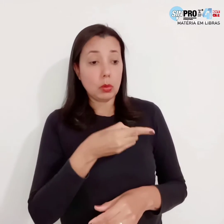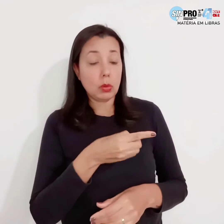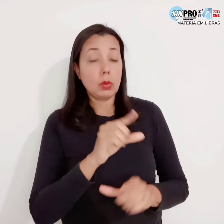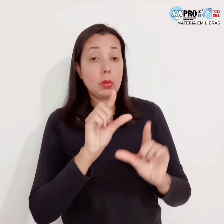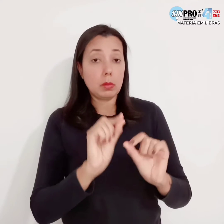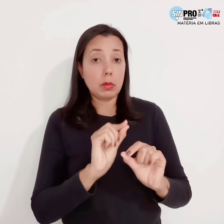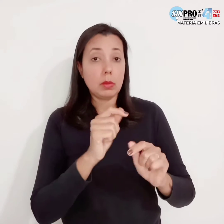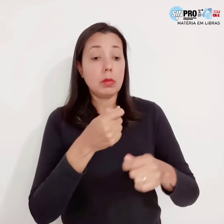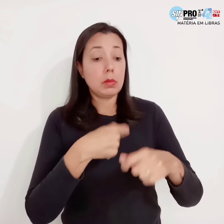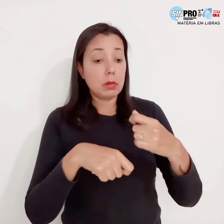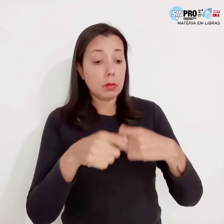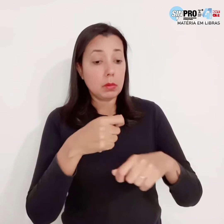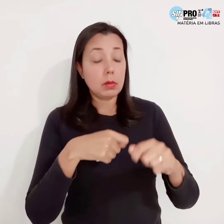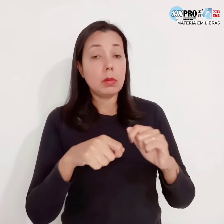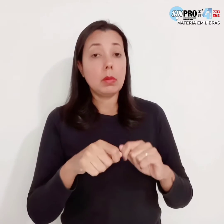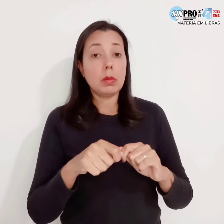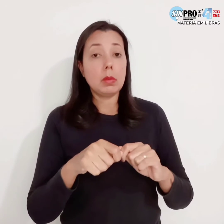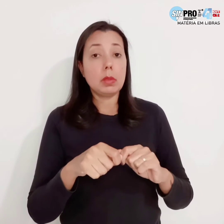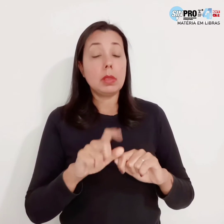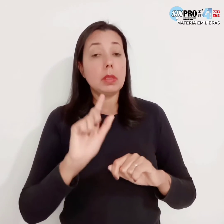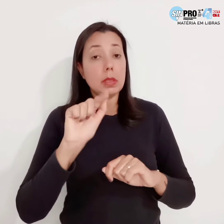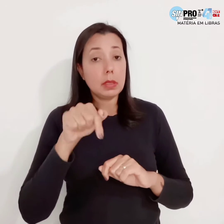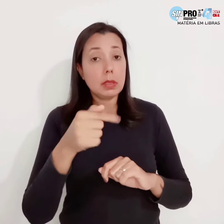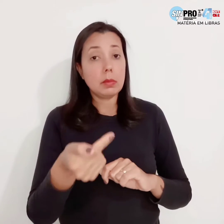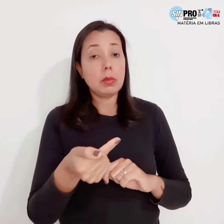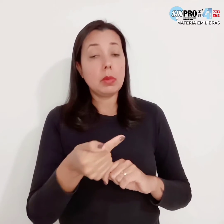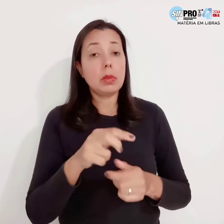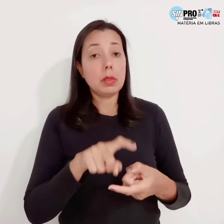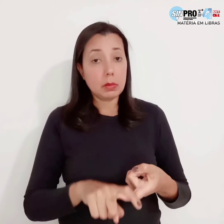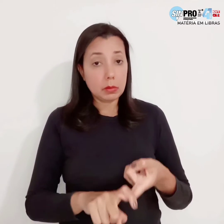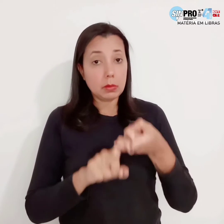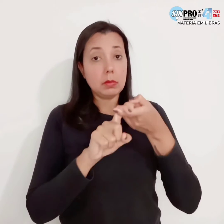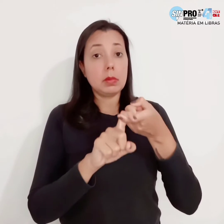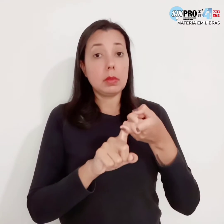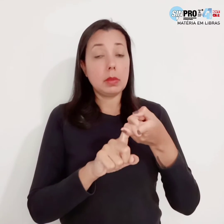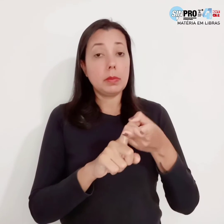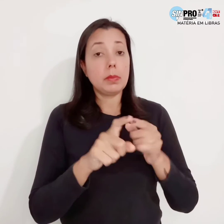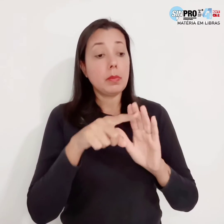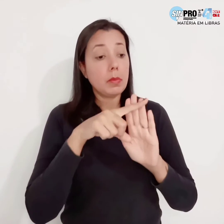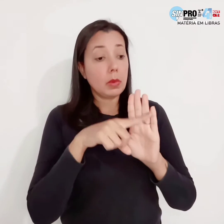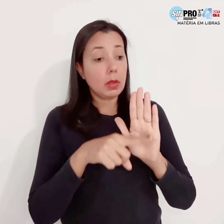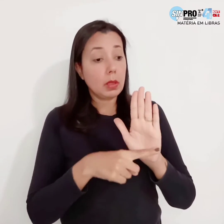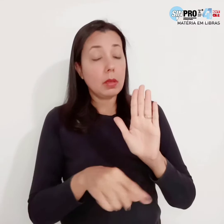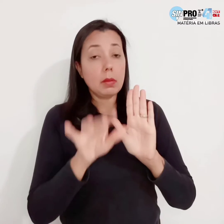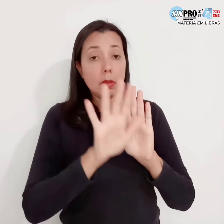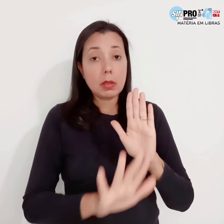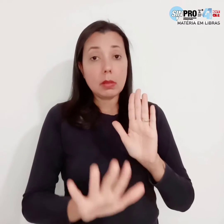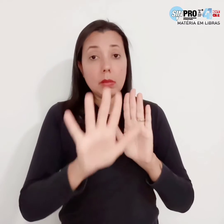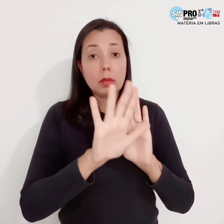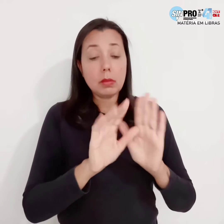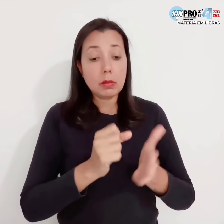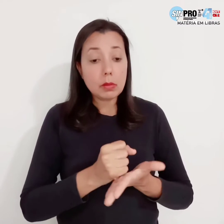pequenos negócios. Após a suspensão do Programa Nacional de Apoio